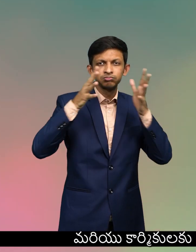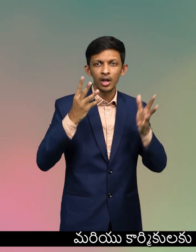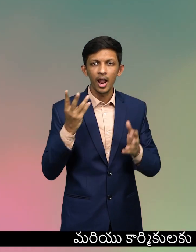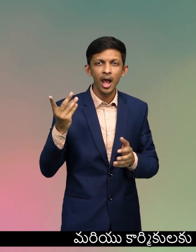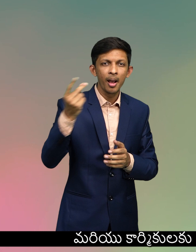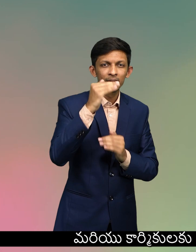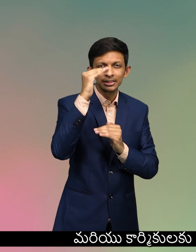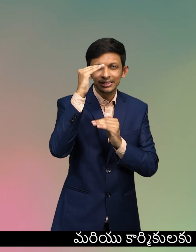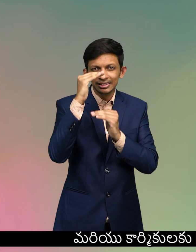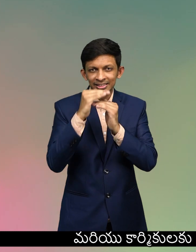నిలిచాయి.